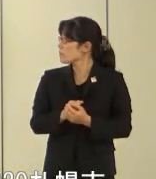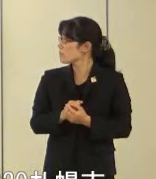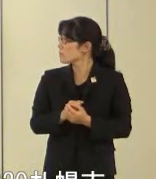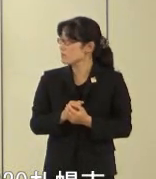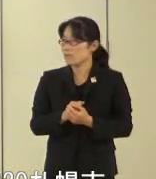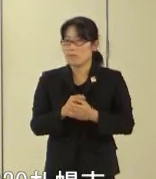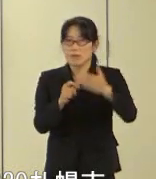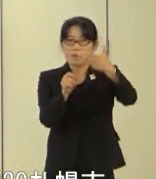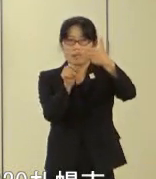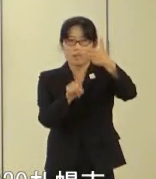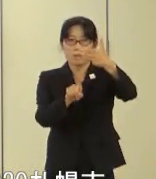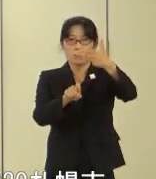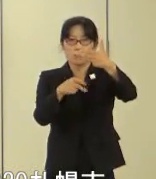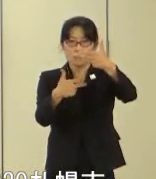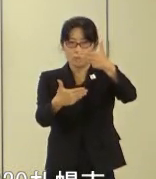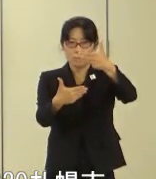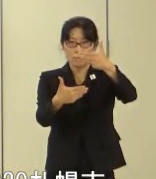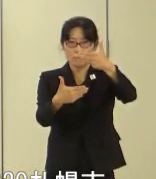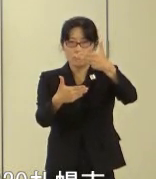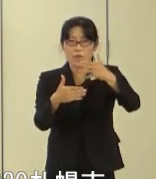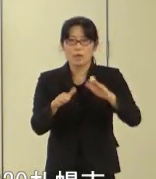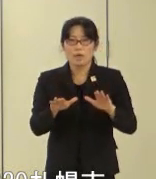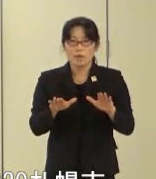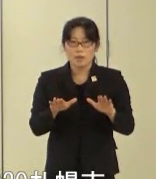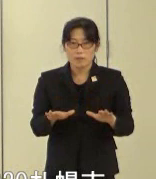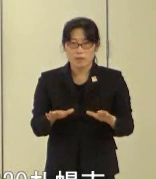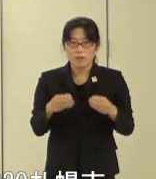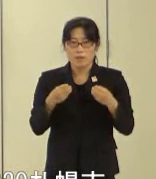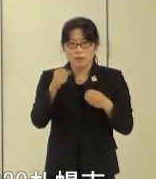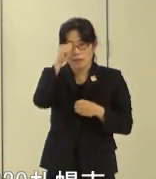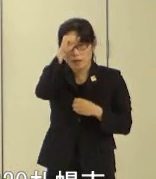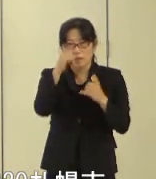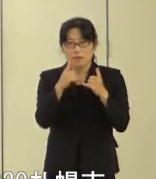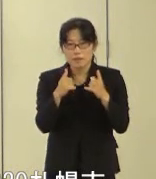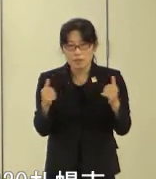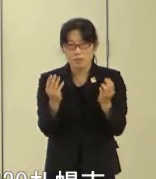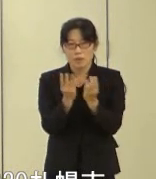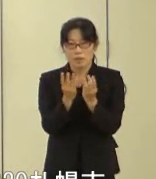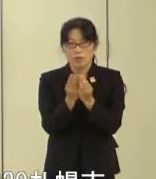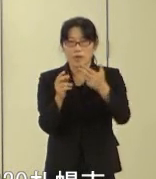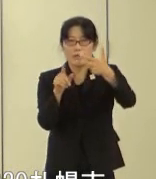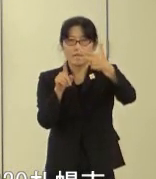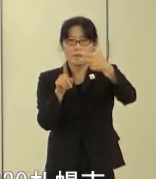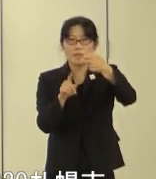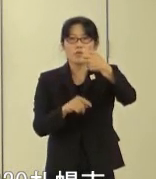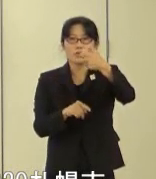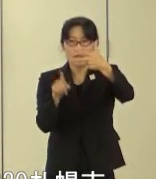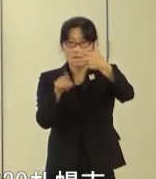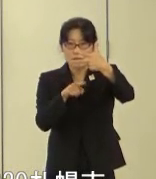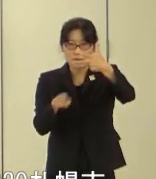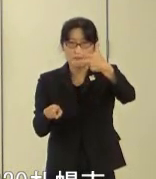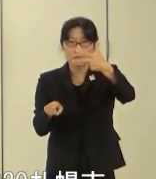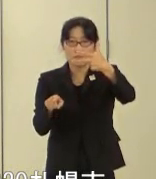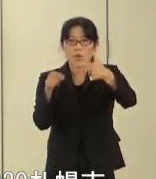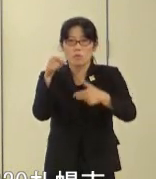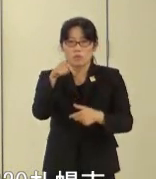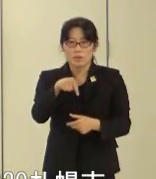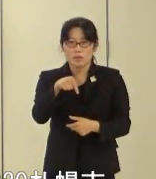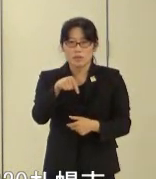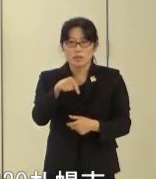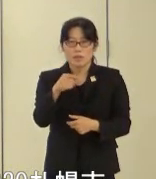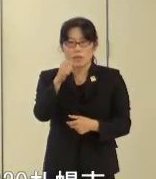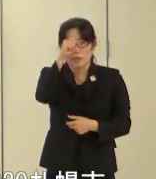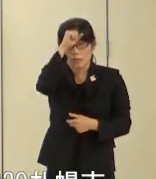19日現在で患者さんが77人という状況であります。でうち重症